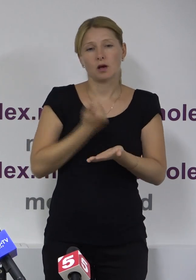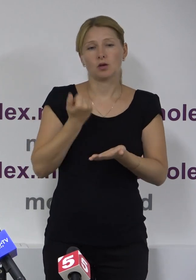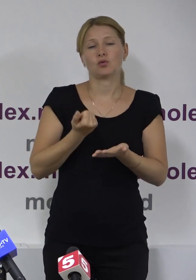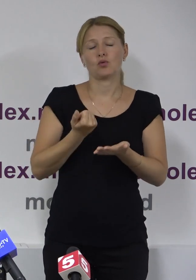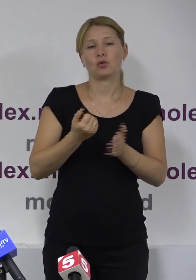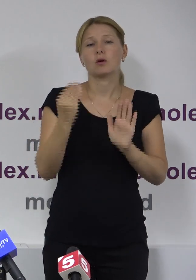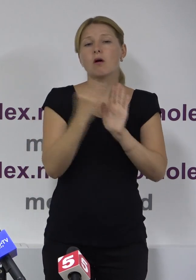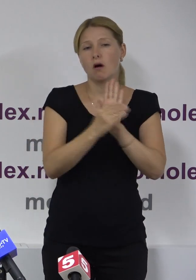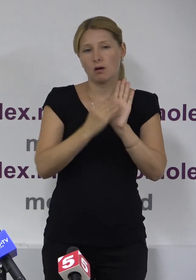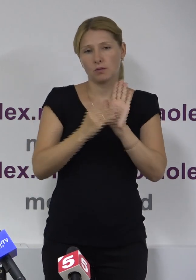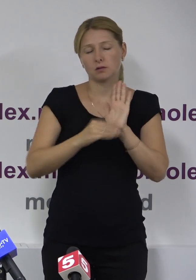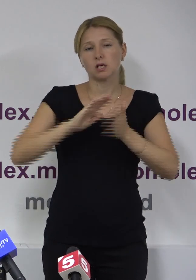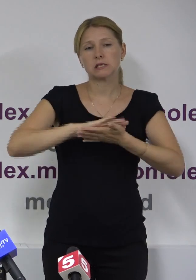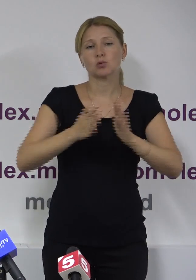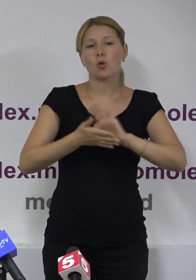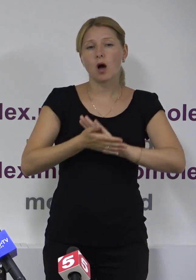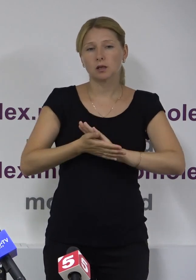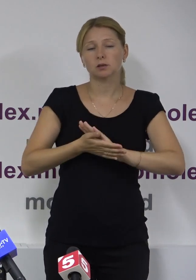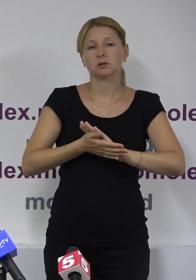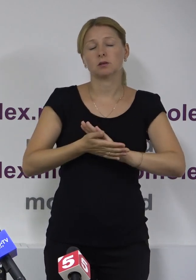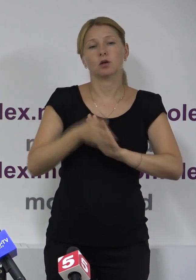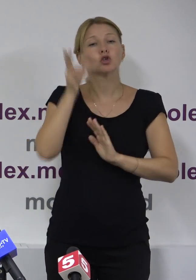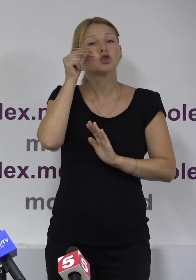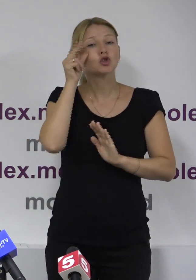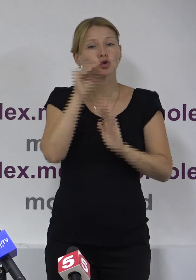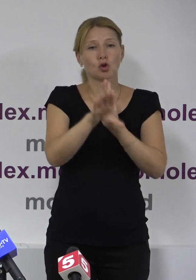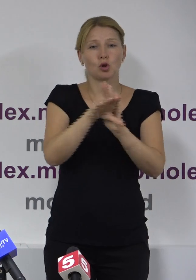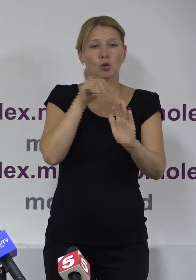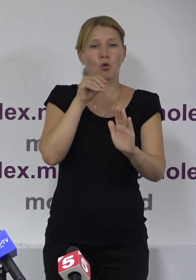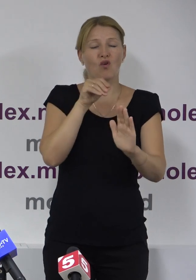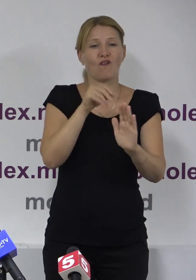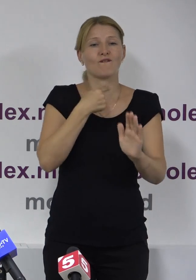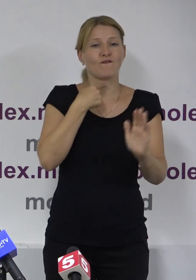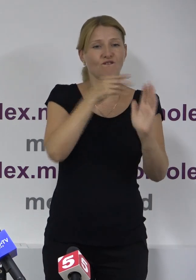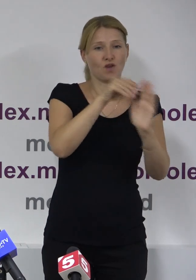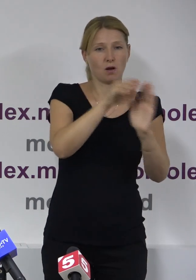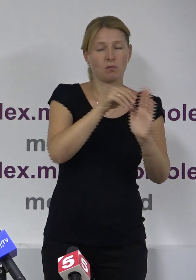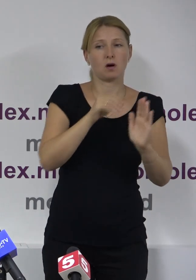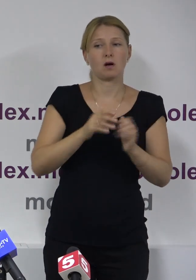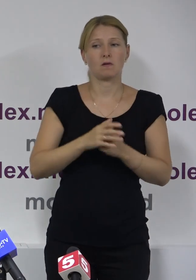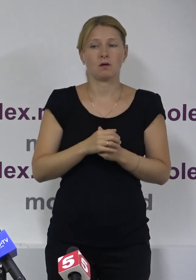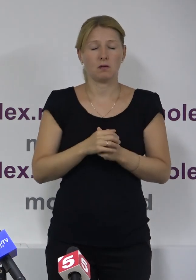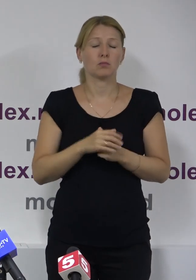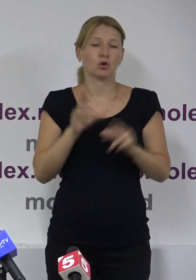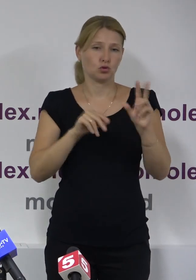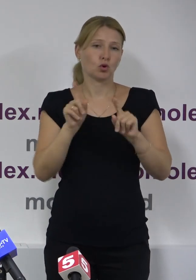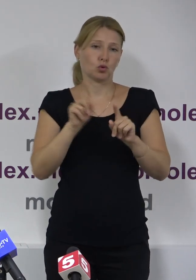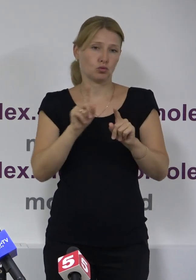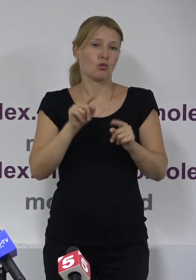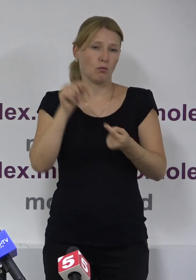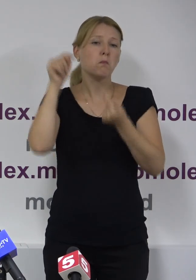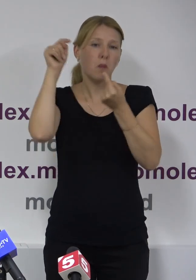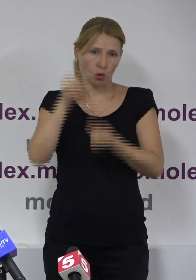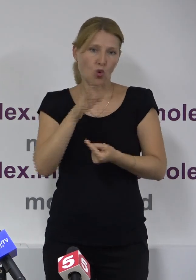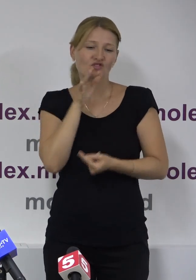reflectată situația privind stabilirea datei alegerilor, care în principiu se încadrează în termenile